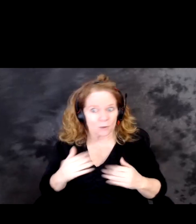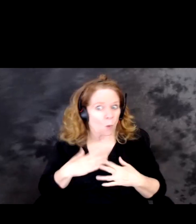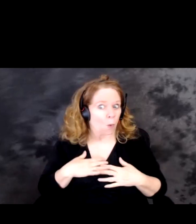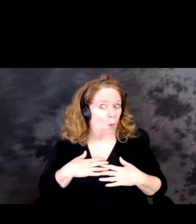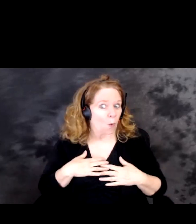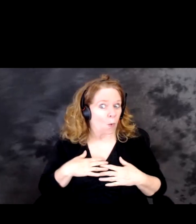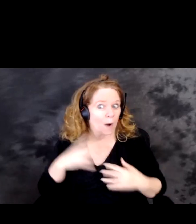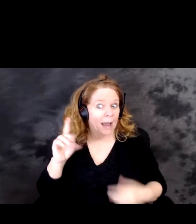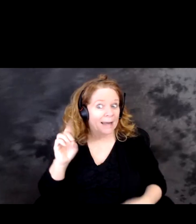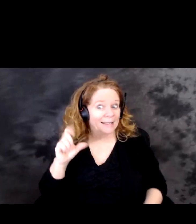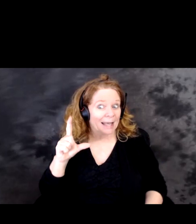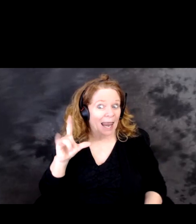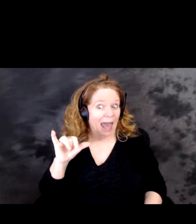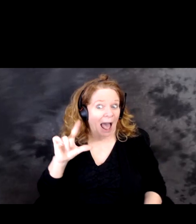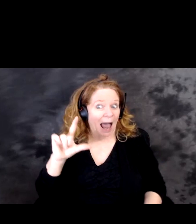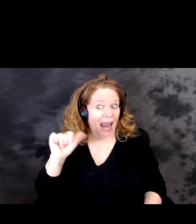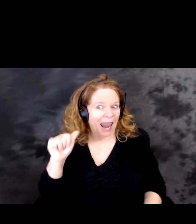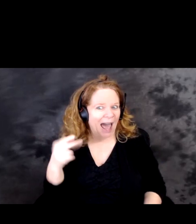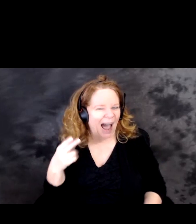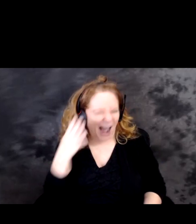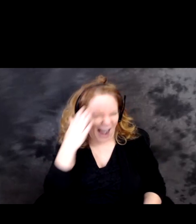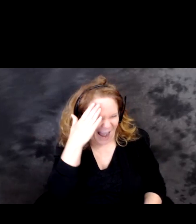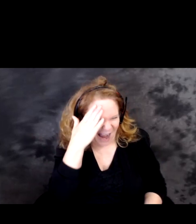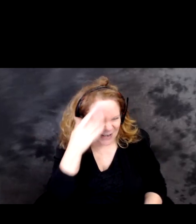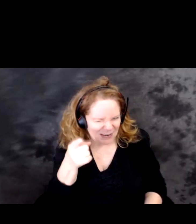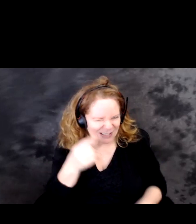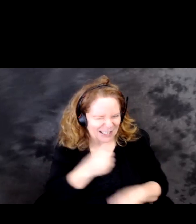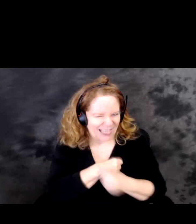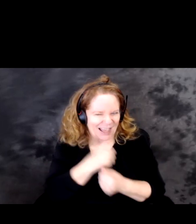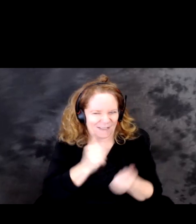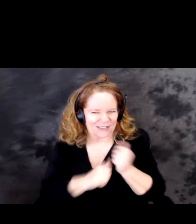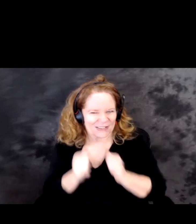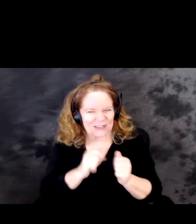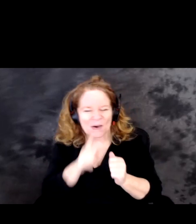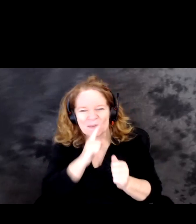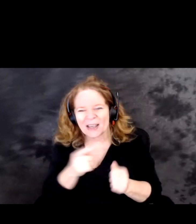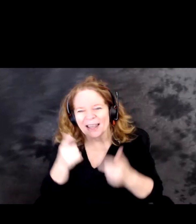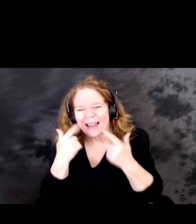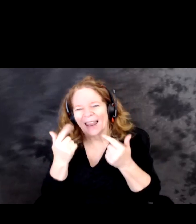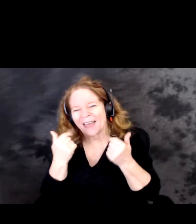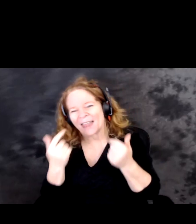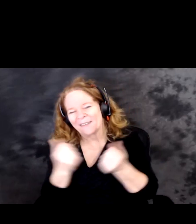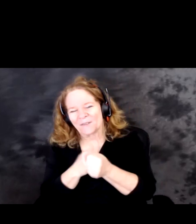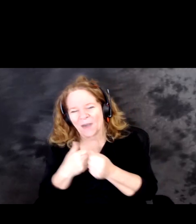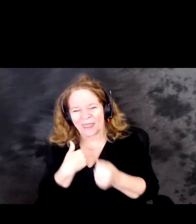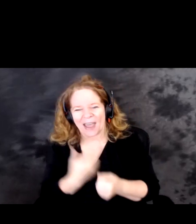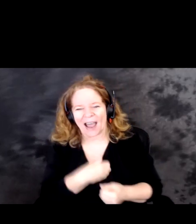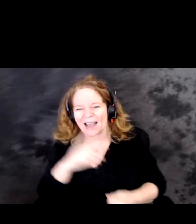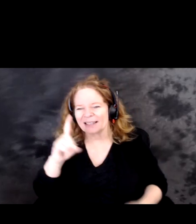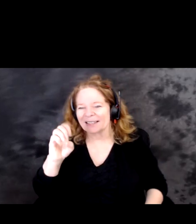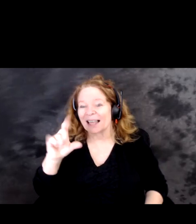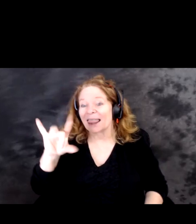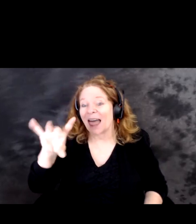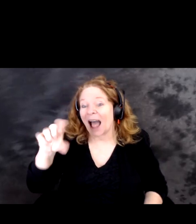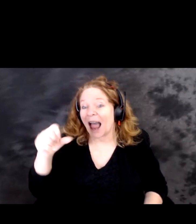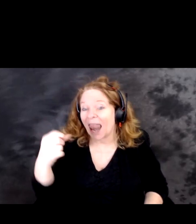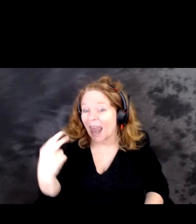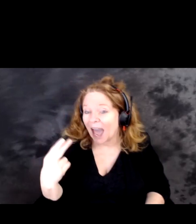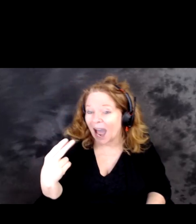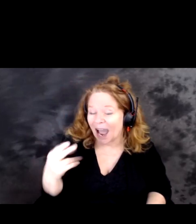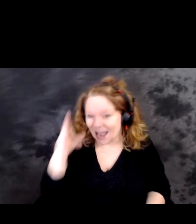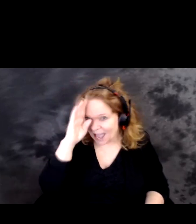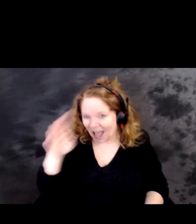pam, pam, pam, papá, sigue Delilah. Mink. Sabemos que amas este programa.